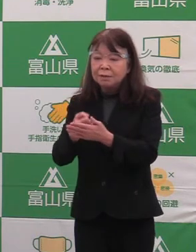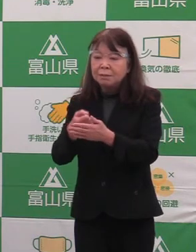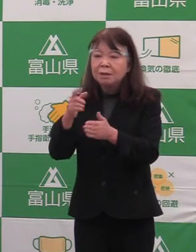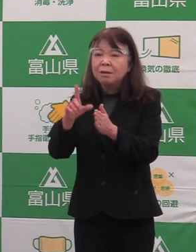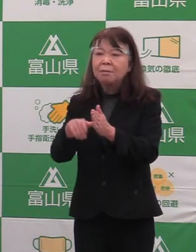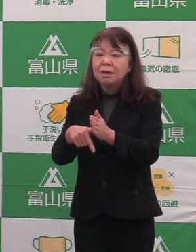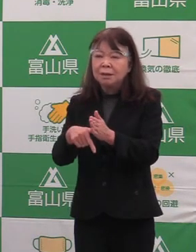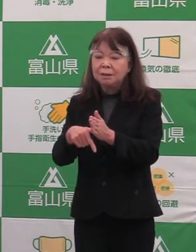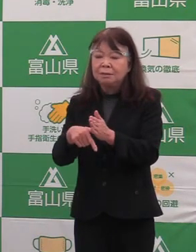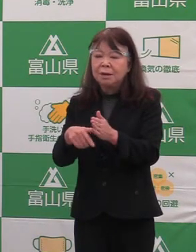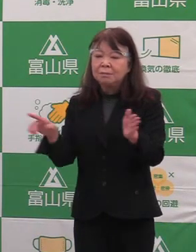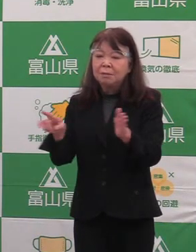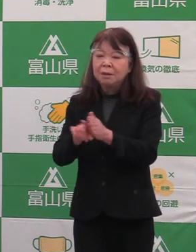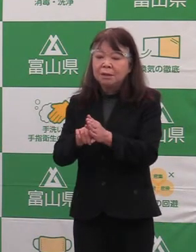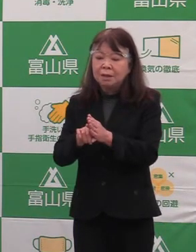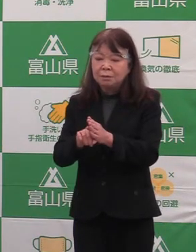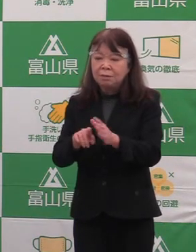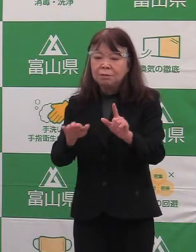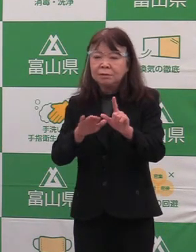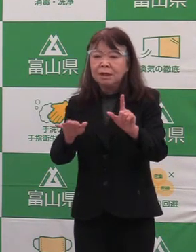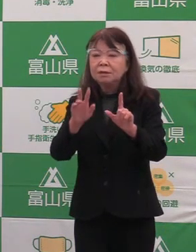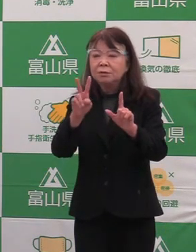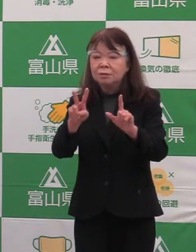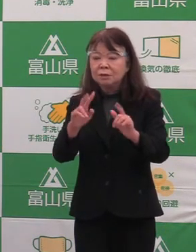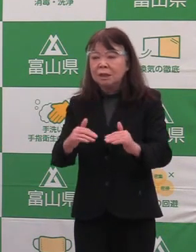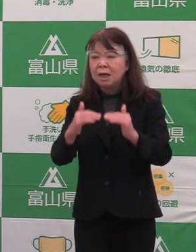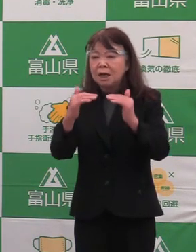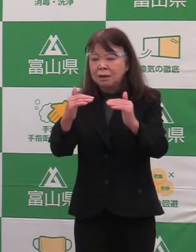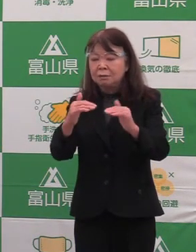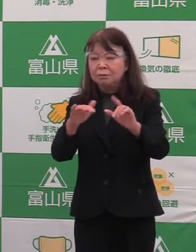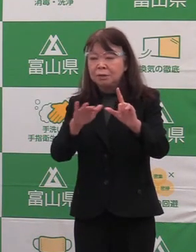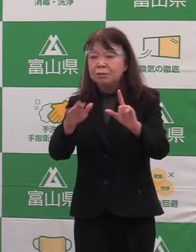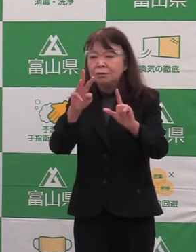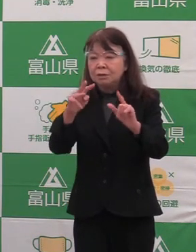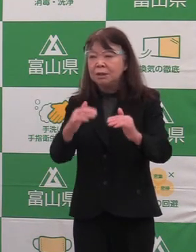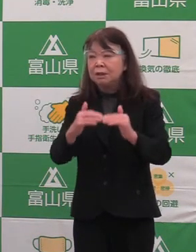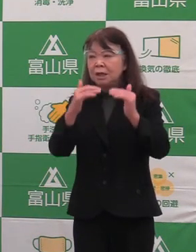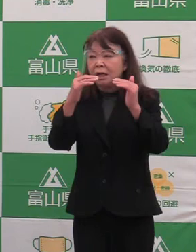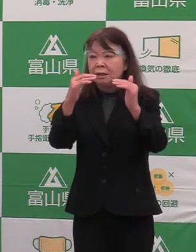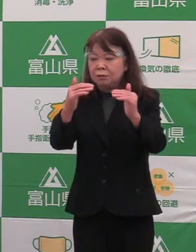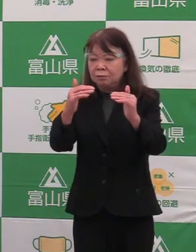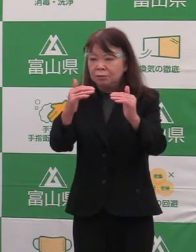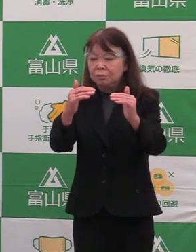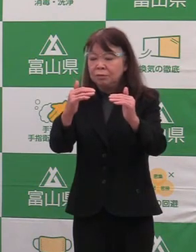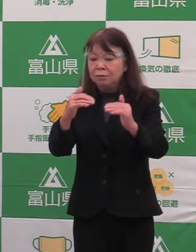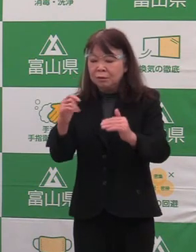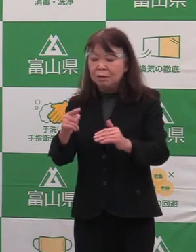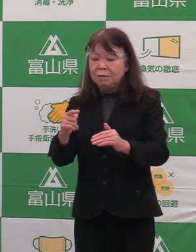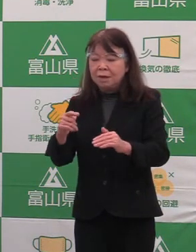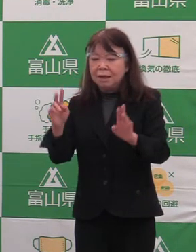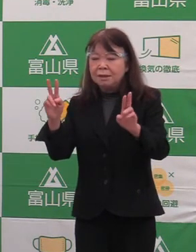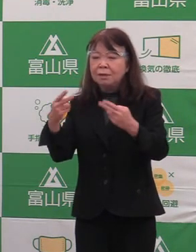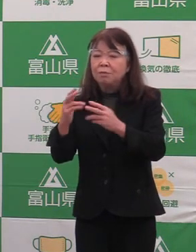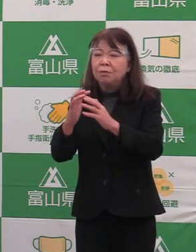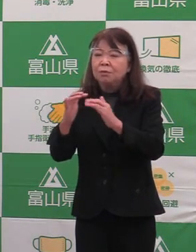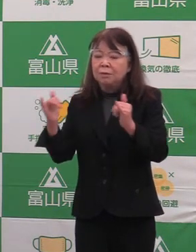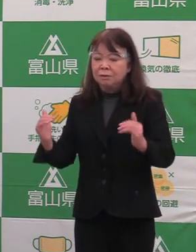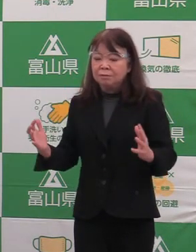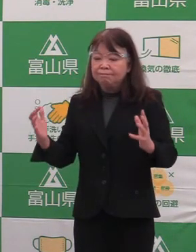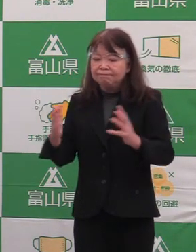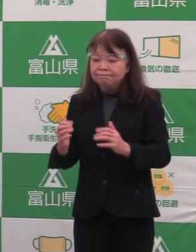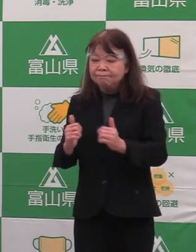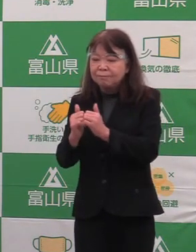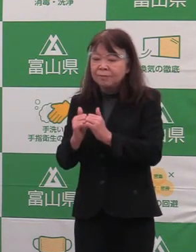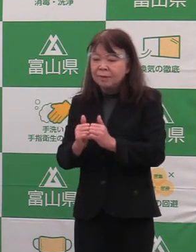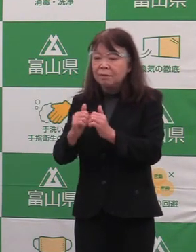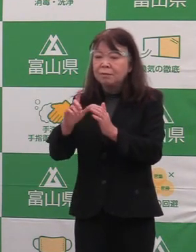は、これまでのステージ2に引き上げますとか3に引き上げますとか、有識者懇談会、対策本部会議、こういった会見で発